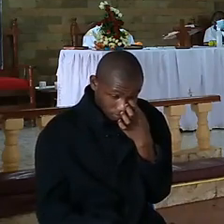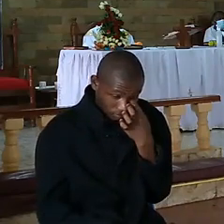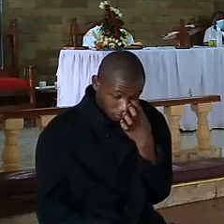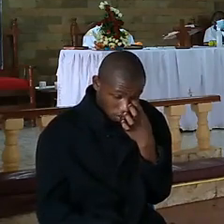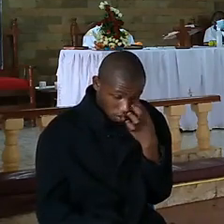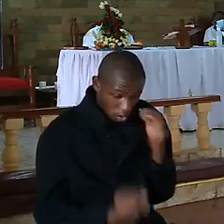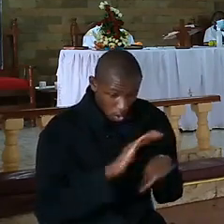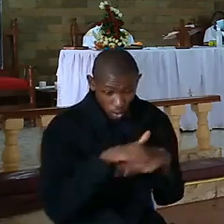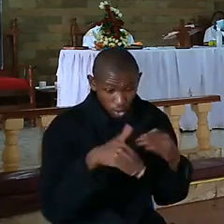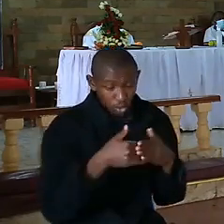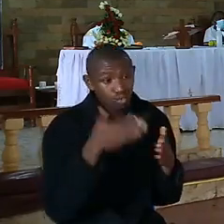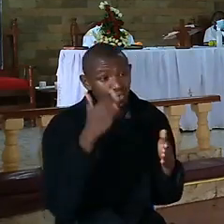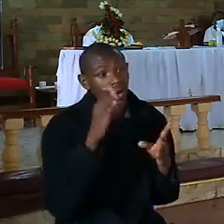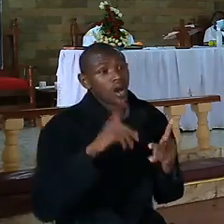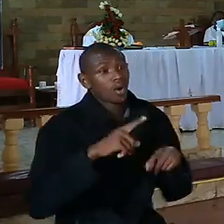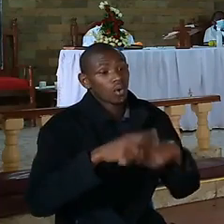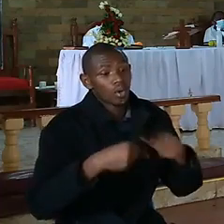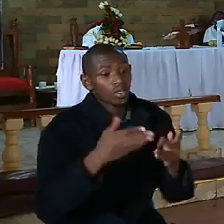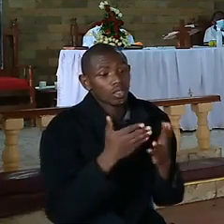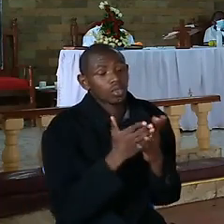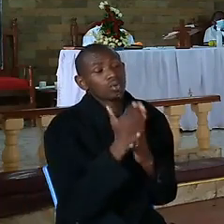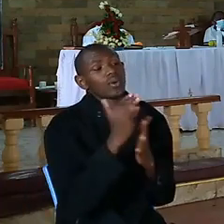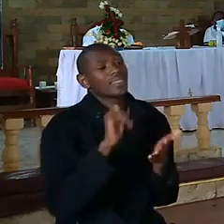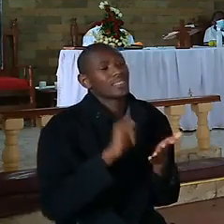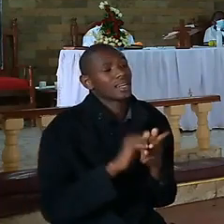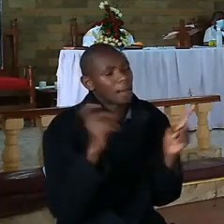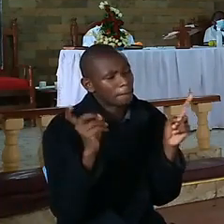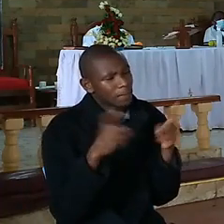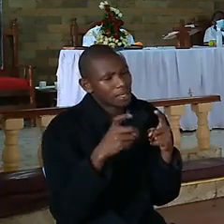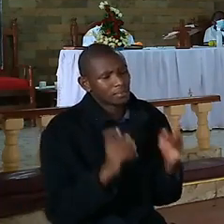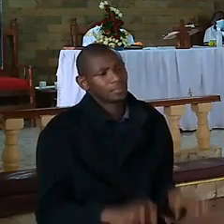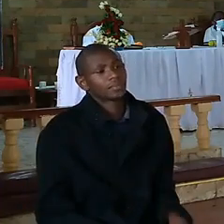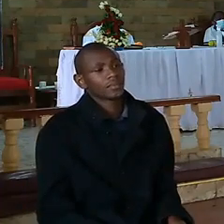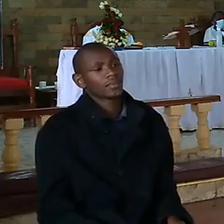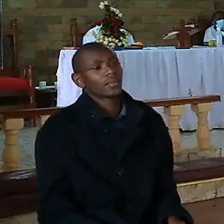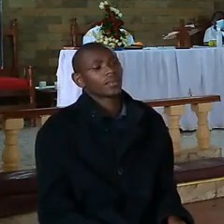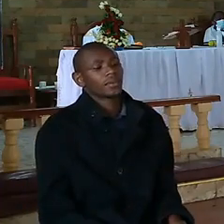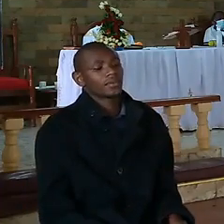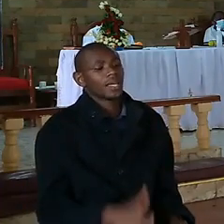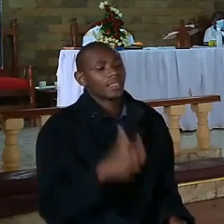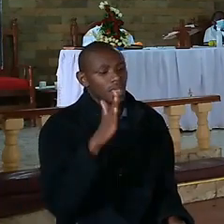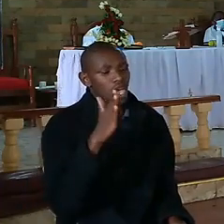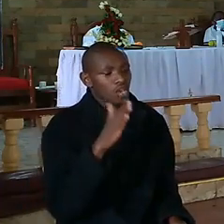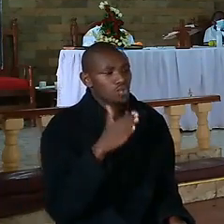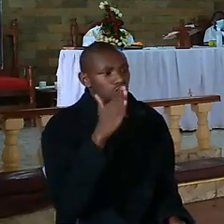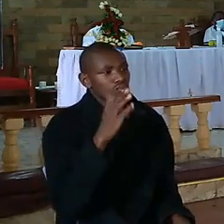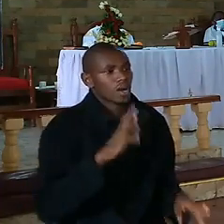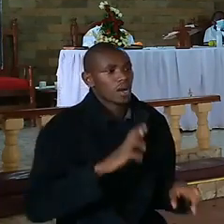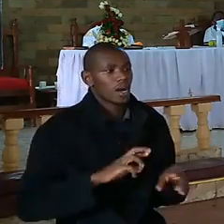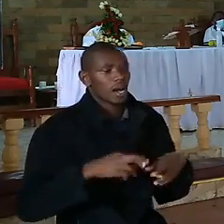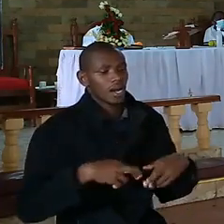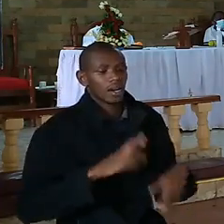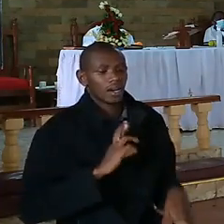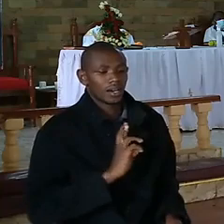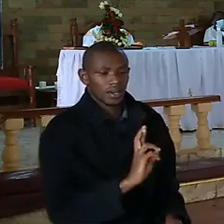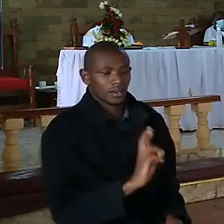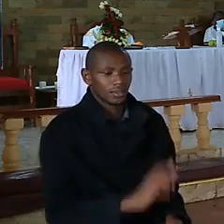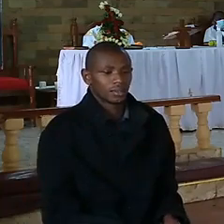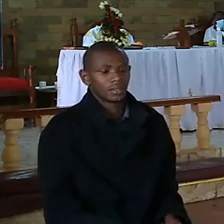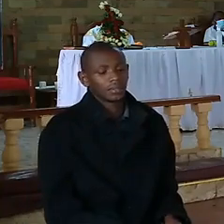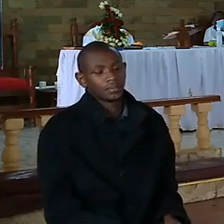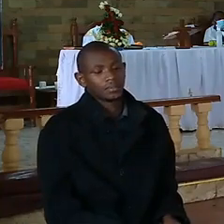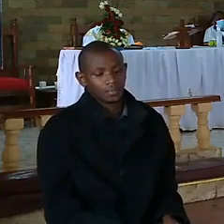ragerera ũritũ ũcio wĩnaguo ruo rũu wĩnaruo hau ũkinyĩtio nĩ njuko icio macukanaga hau ũkinyĩtio